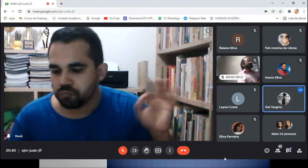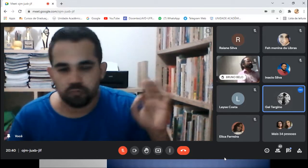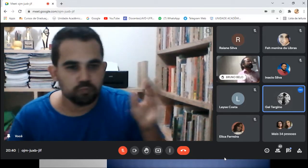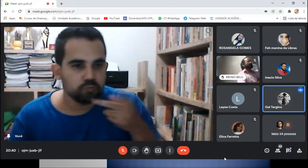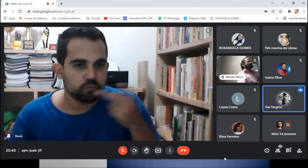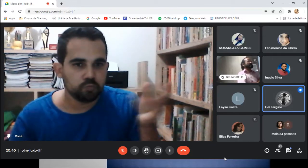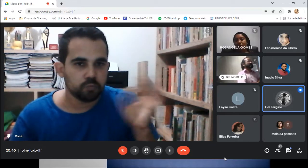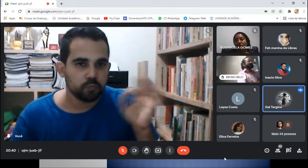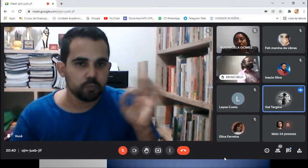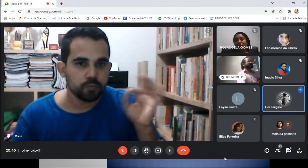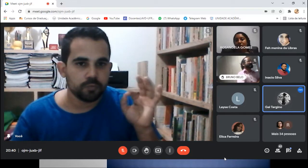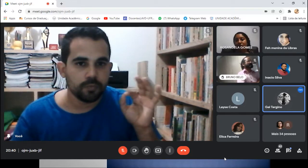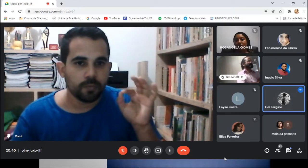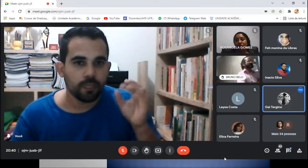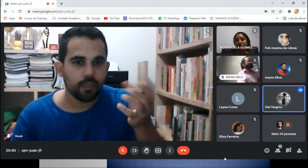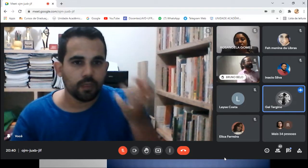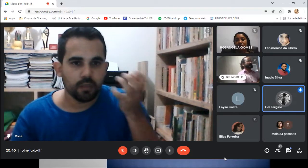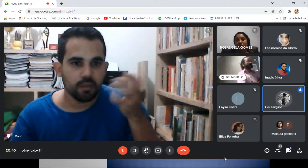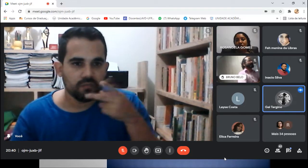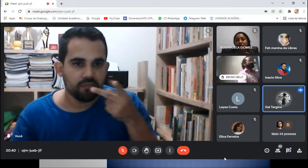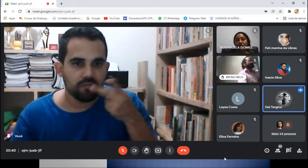Não tem nenhum? Ninguém quer falar?